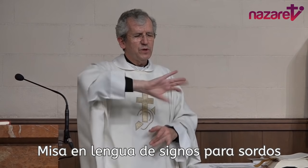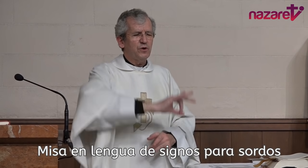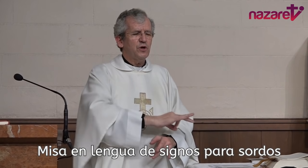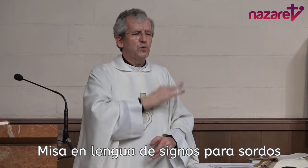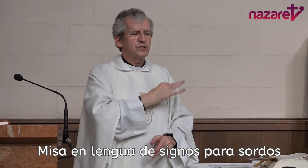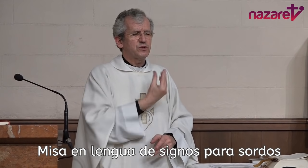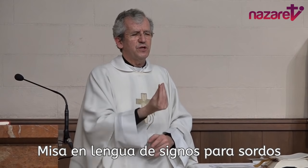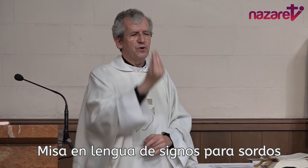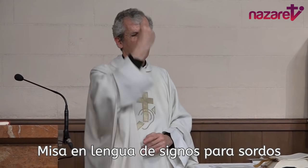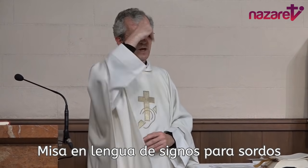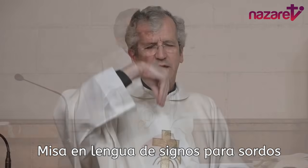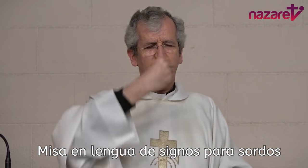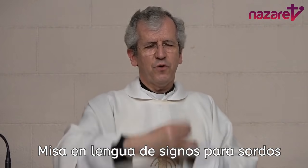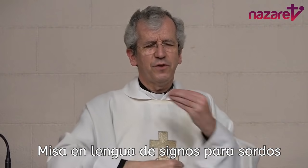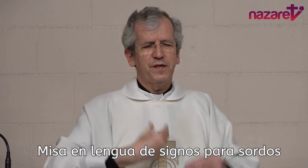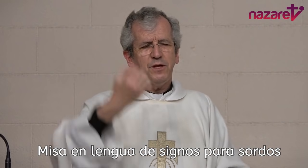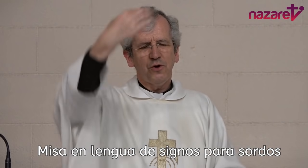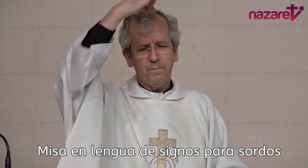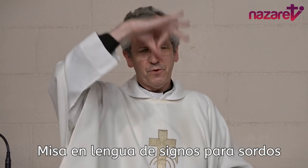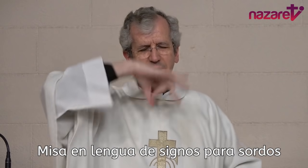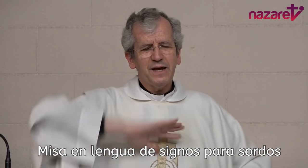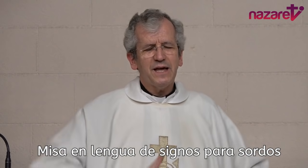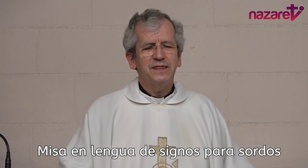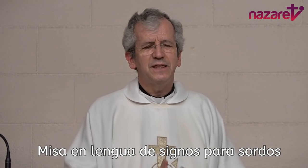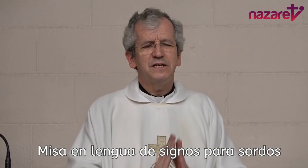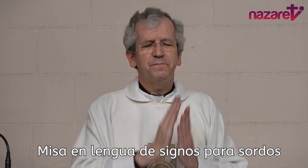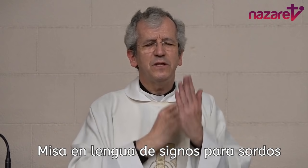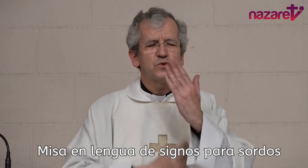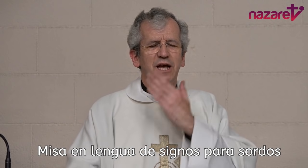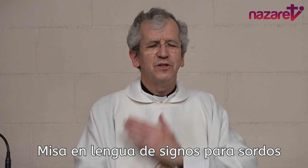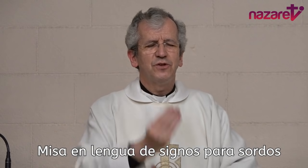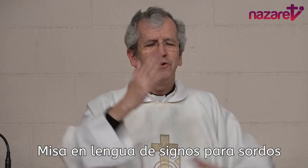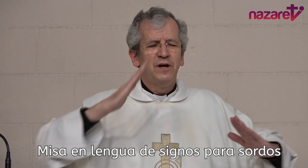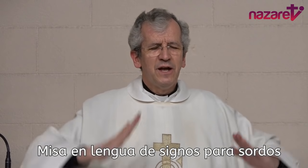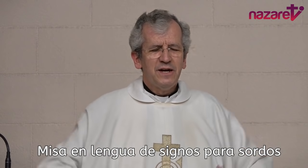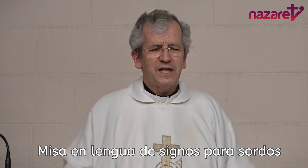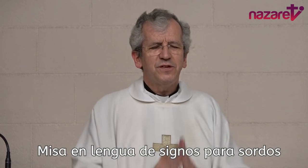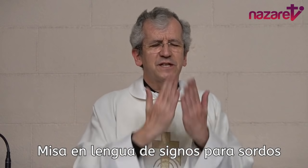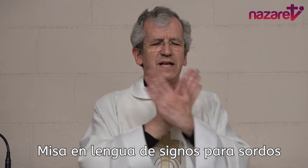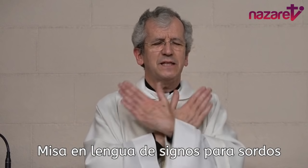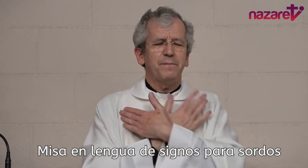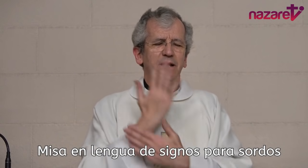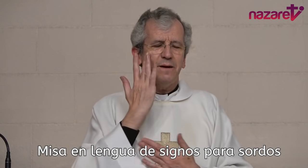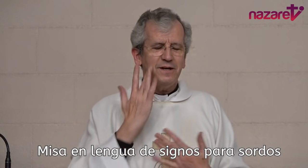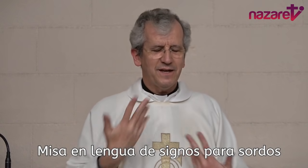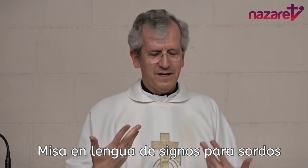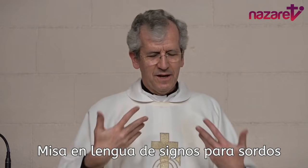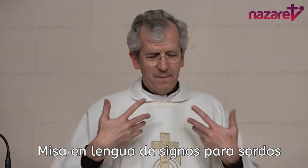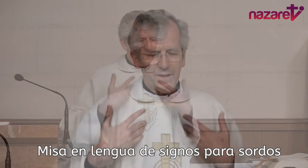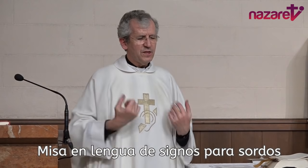único Hijo, nuestro Señor, que fue concebido por obra y gracia del Espíritu Santo. Nació de Santa María Virgen,